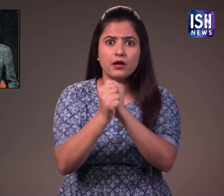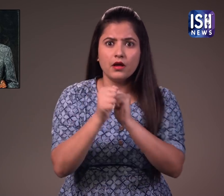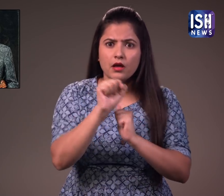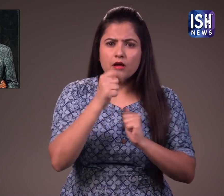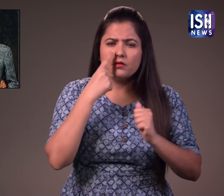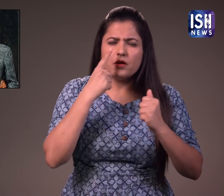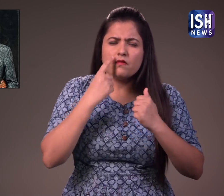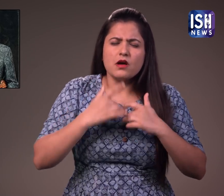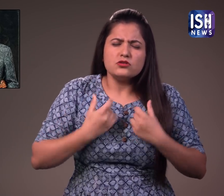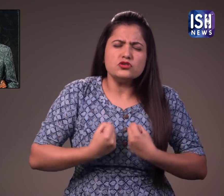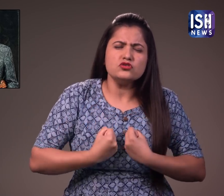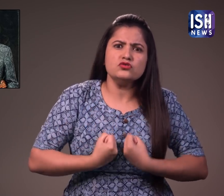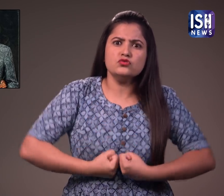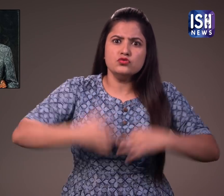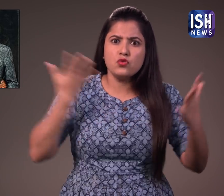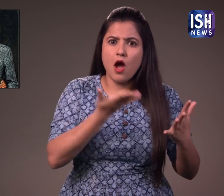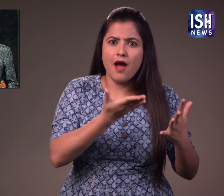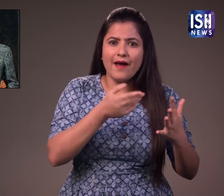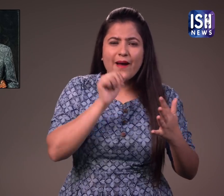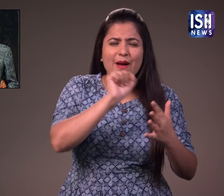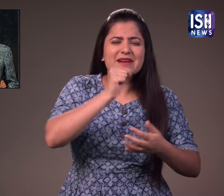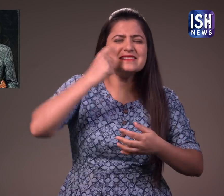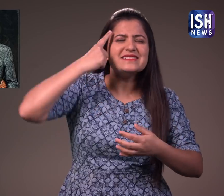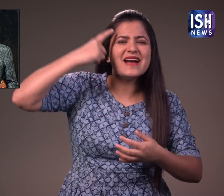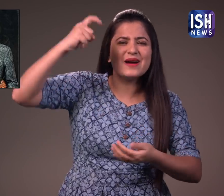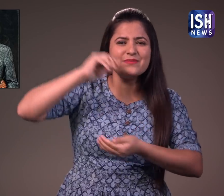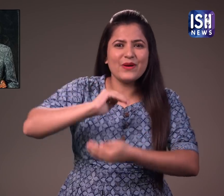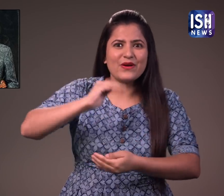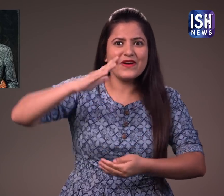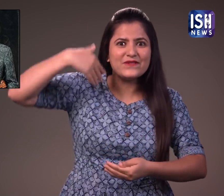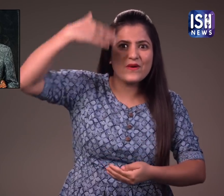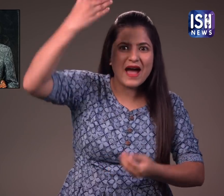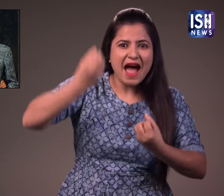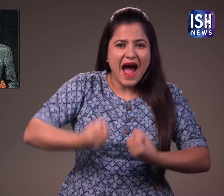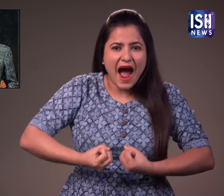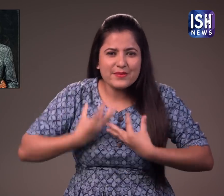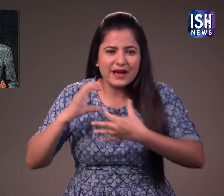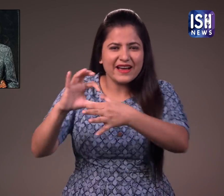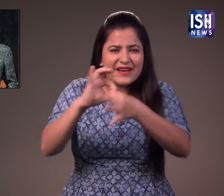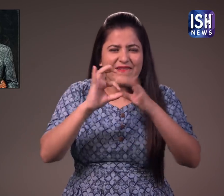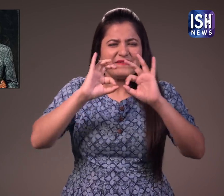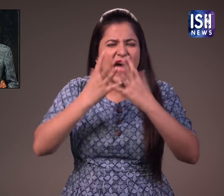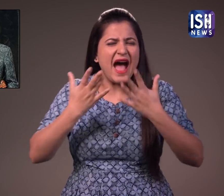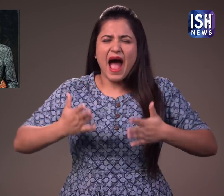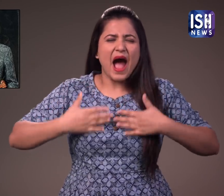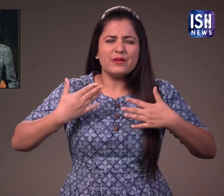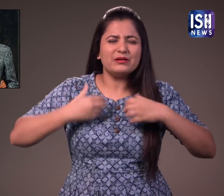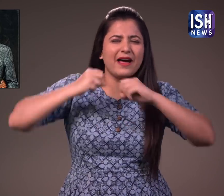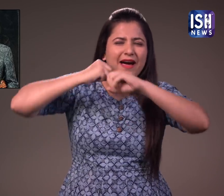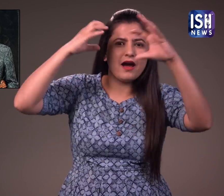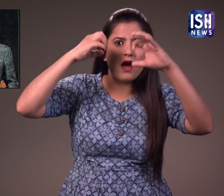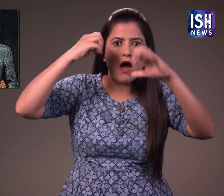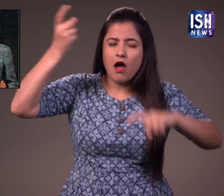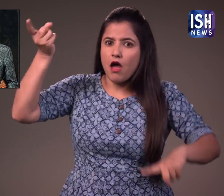जिस बच्चे का उन्होंने सपना देखा कि वह बड़ा होकर सुखी परिवार का हिस्सा बनेगा उसकी जान चली गई